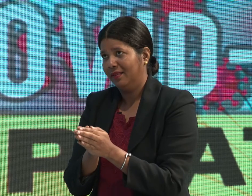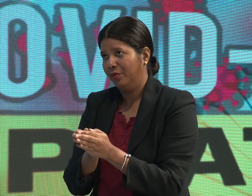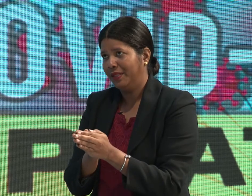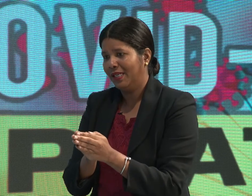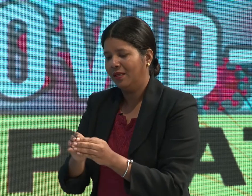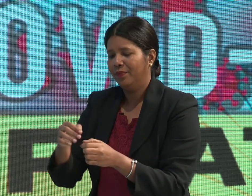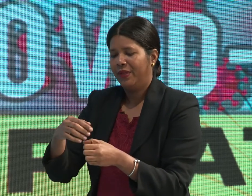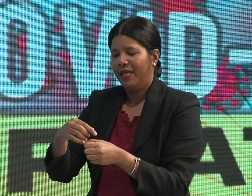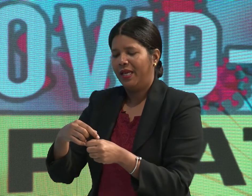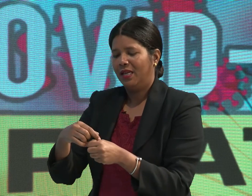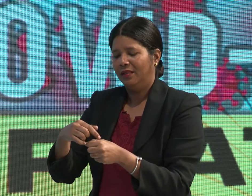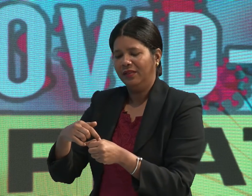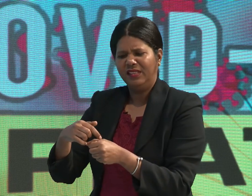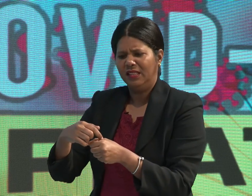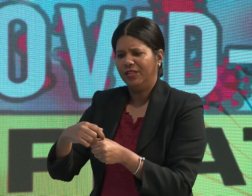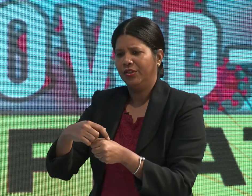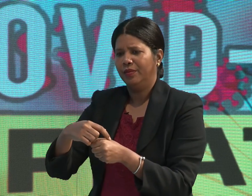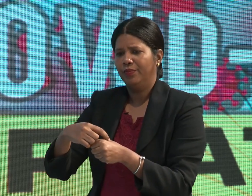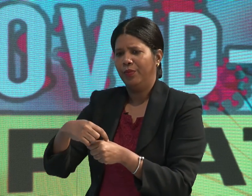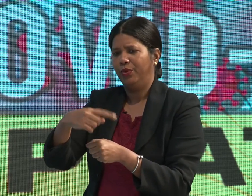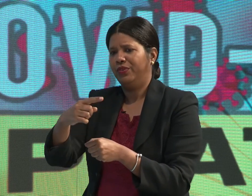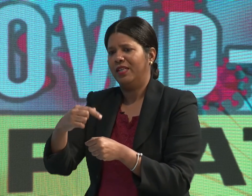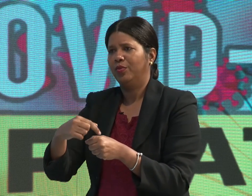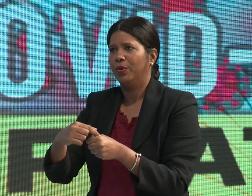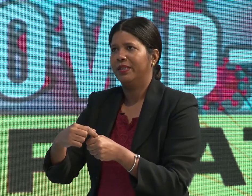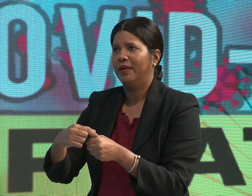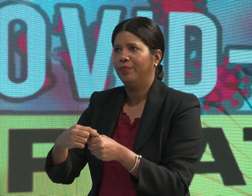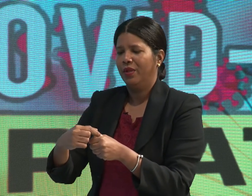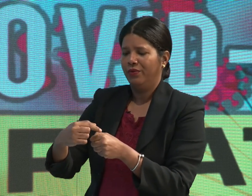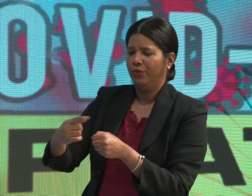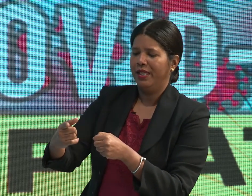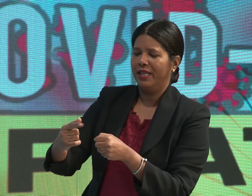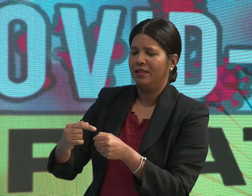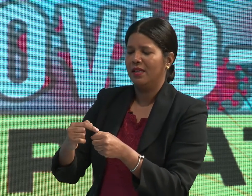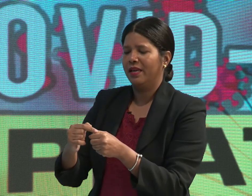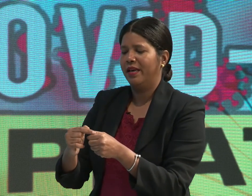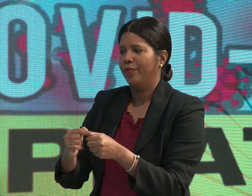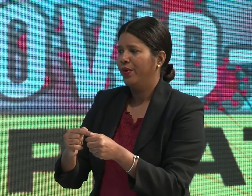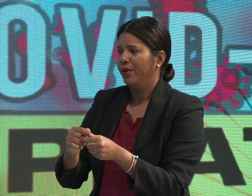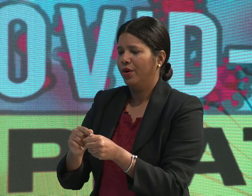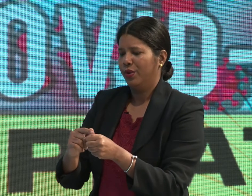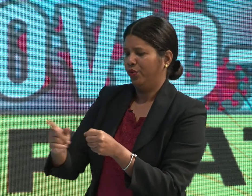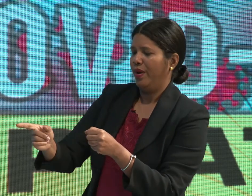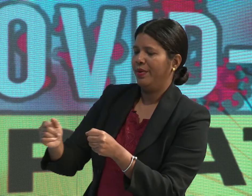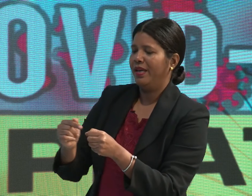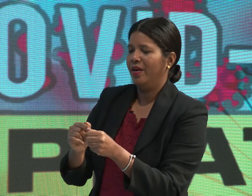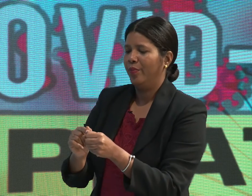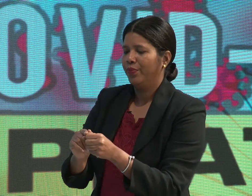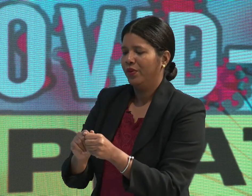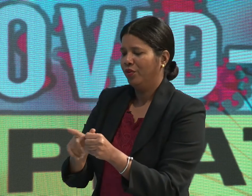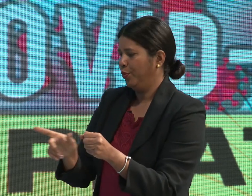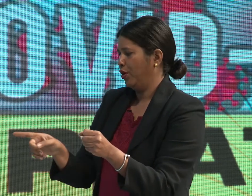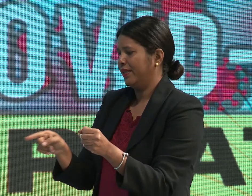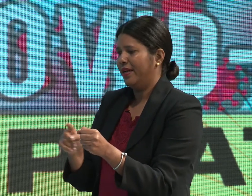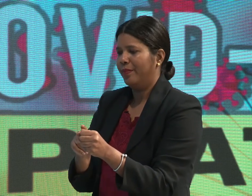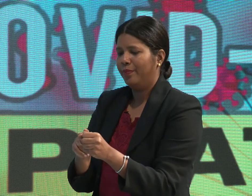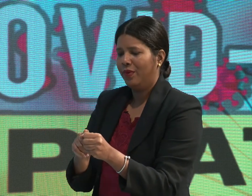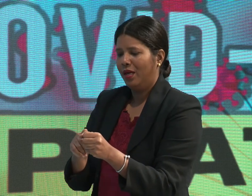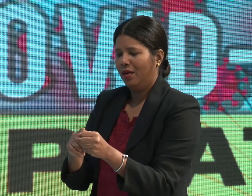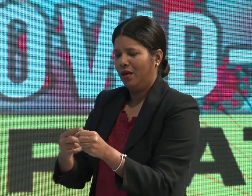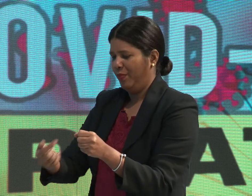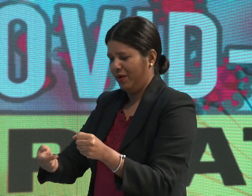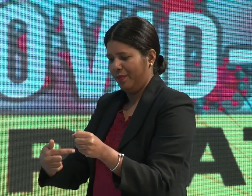een basisbedrag. Mm-hmm. En dan stel dat je bustransport hebt, voeding en drank hebt, zwemmen hebt, sport